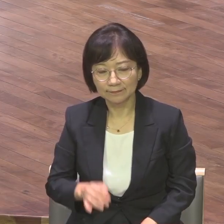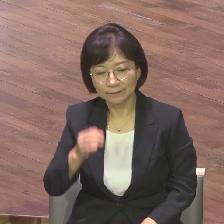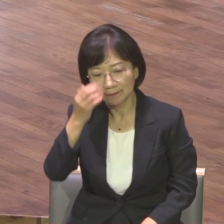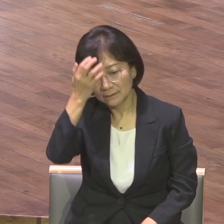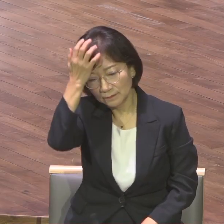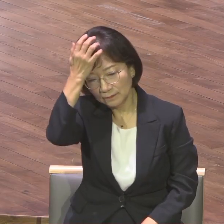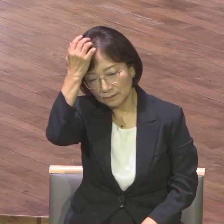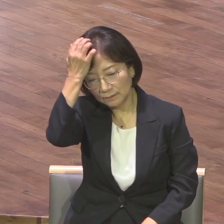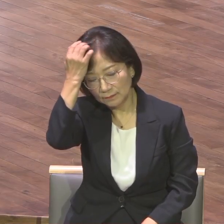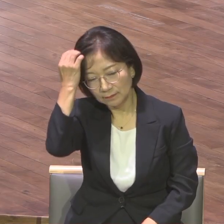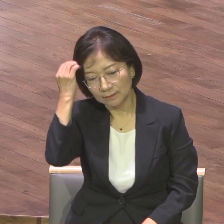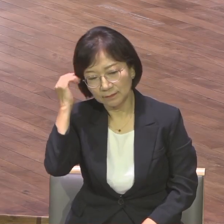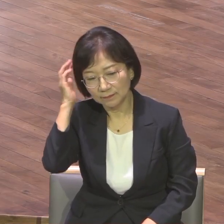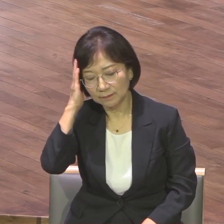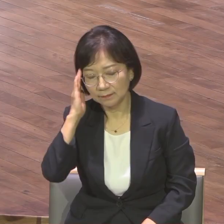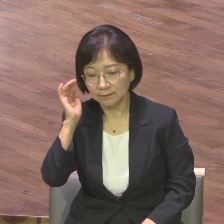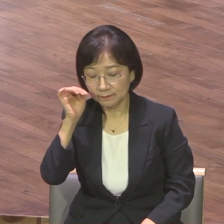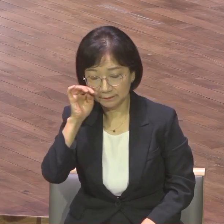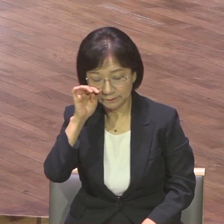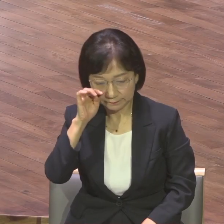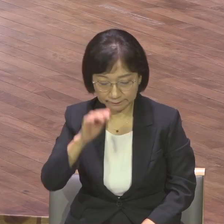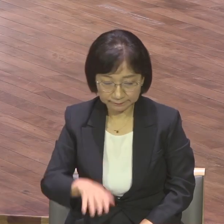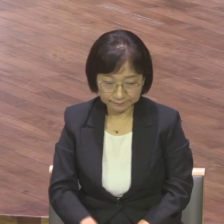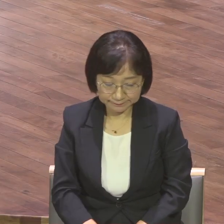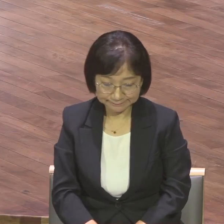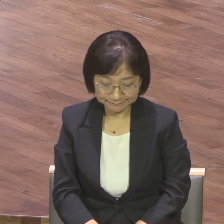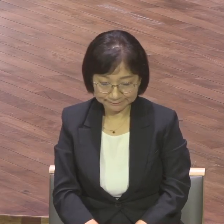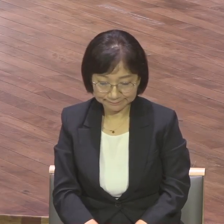선입견에 딱 잡혀가지고 고정관념에 잡혀가지고